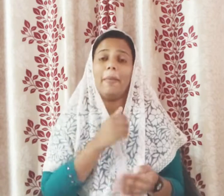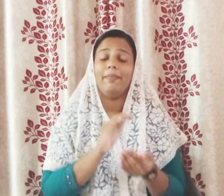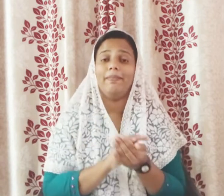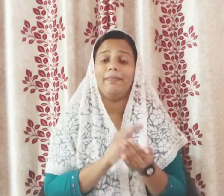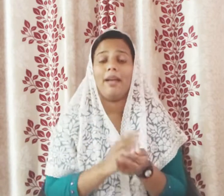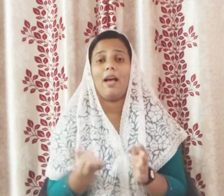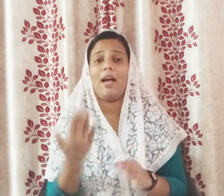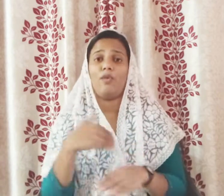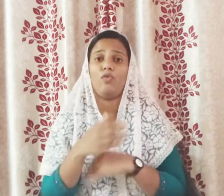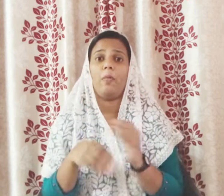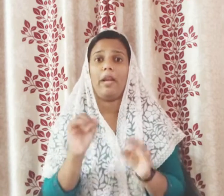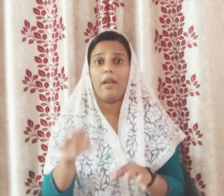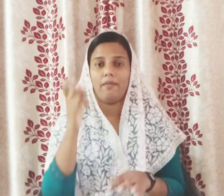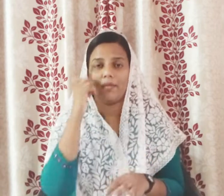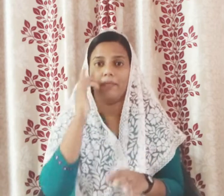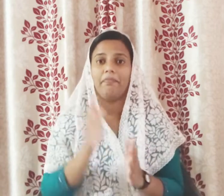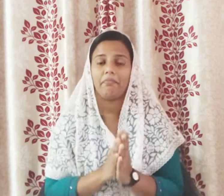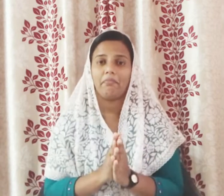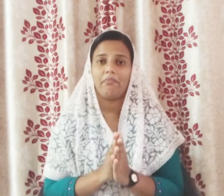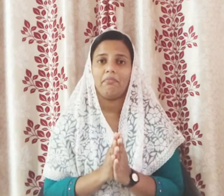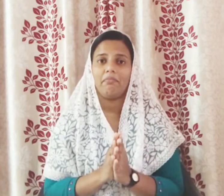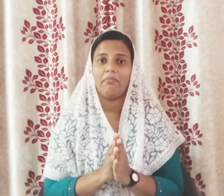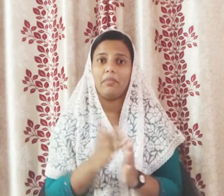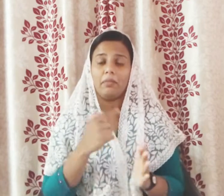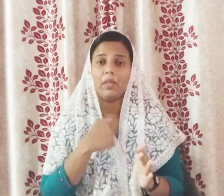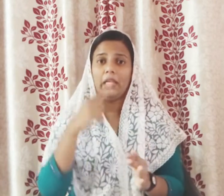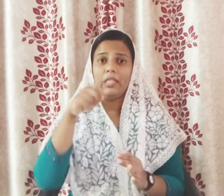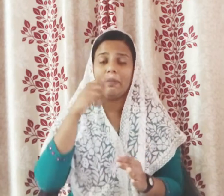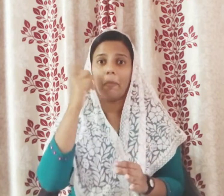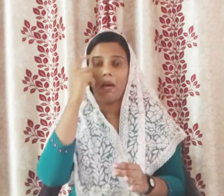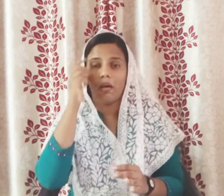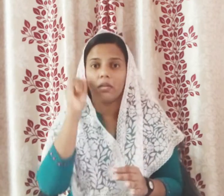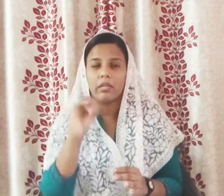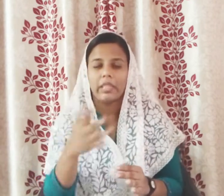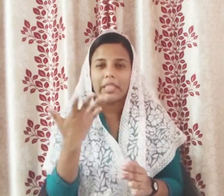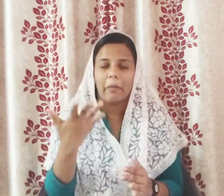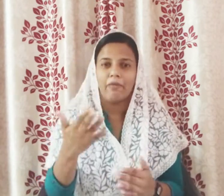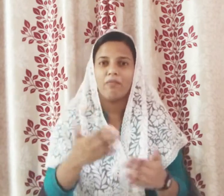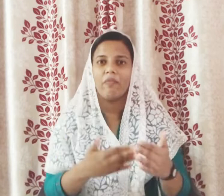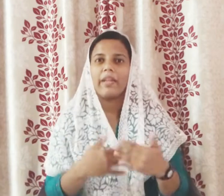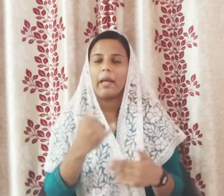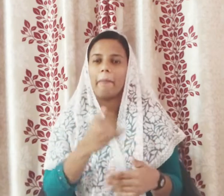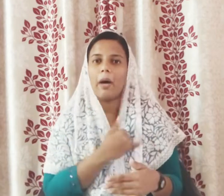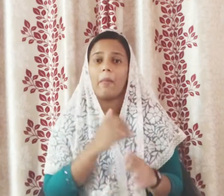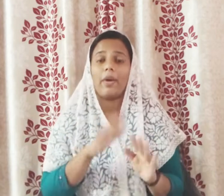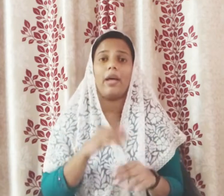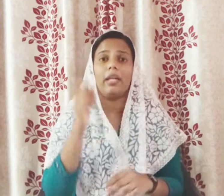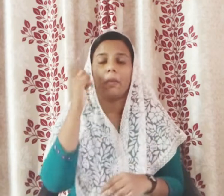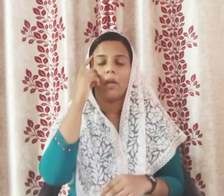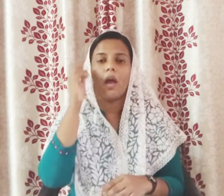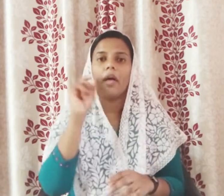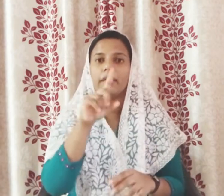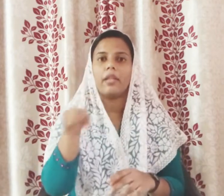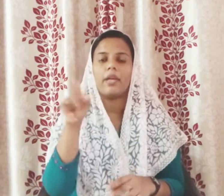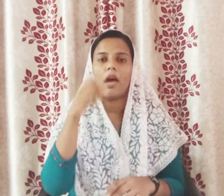നമ്മളത് വെച്ചു പുലർത്തിക്കൊണ്ടിരിക്കാതെ, അല്ലെങ്കിൽ നമ്മൾ നമ്മുടെ ജീവിതത്തിൽ അറിയാതെ വന്ന് കയറുന്നത്, ആമേൻ, നമുക്കത് തെറ്റാന്നറിയാതെ നമ്മുടെ